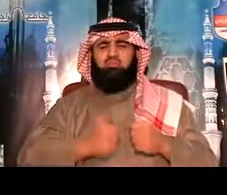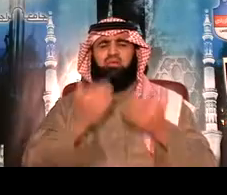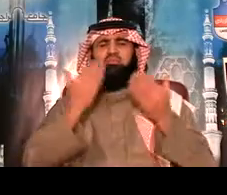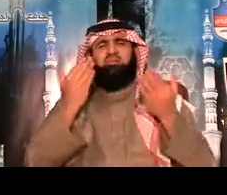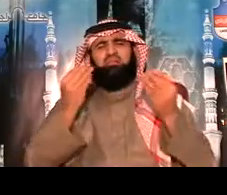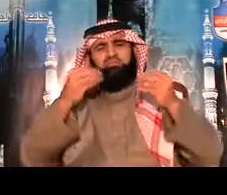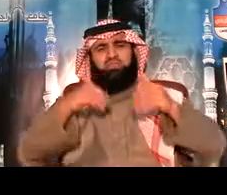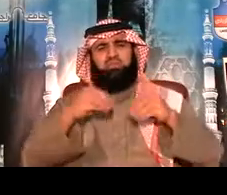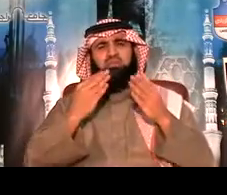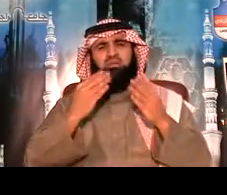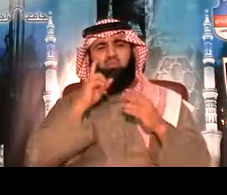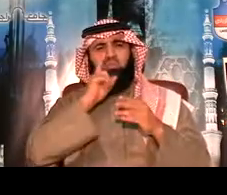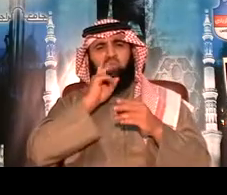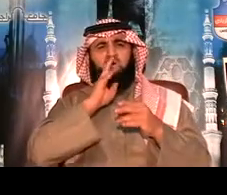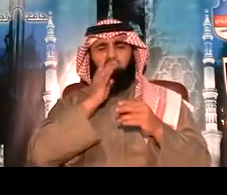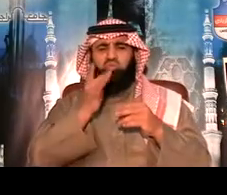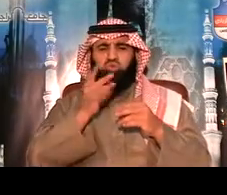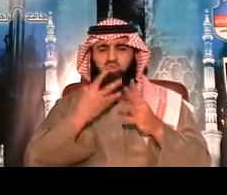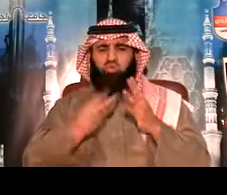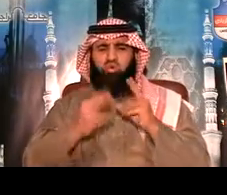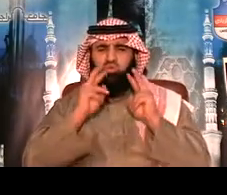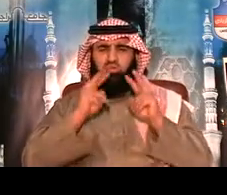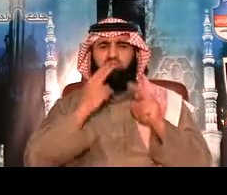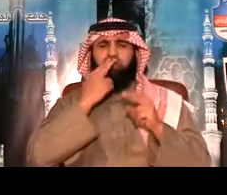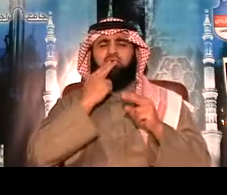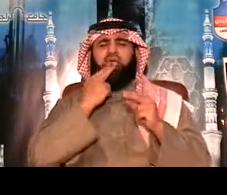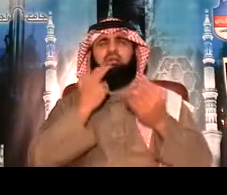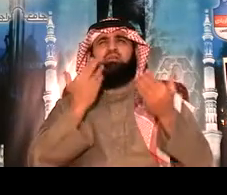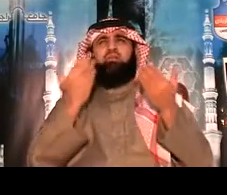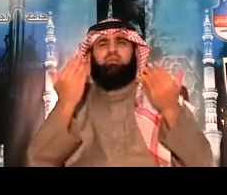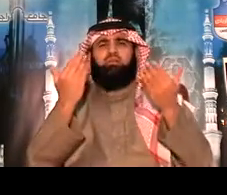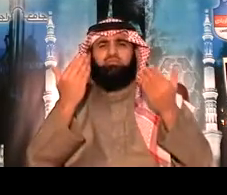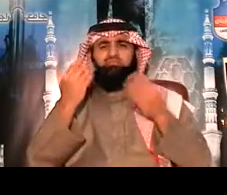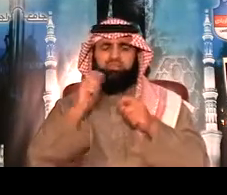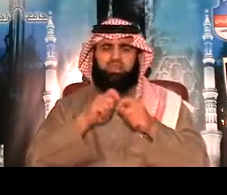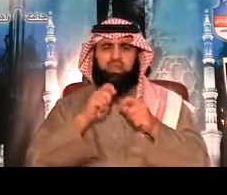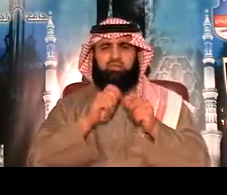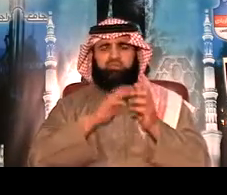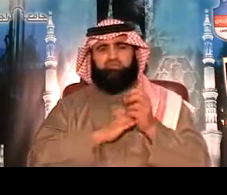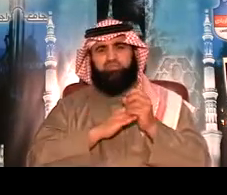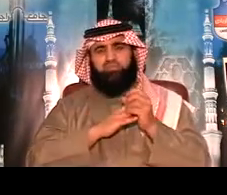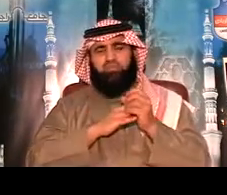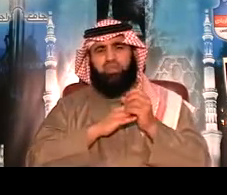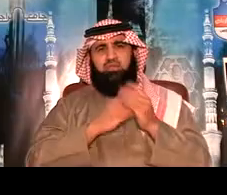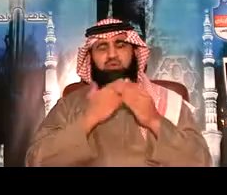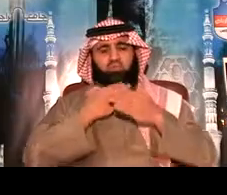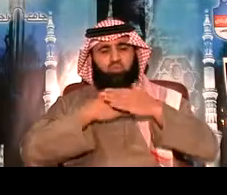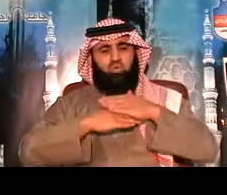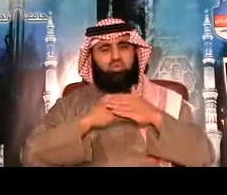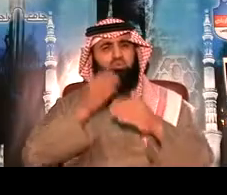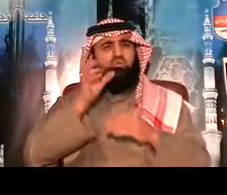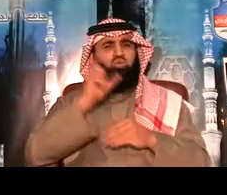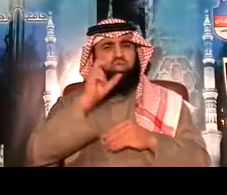بصلاح نياتنا وذرياتنا وأزواجنا يا ذا الجلال والإكرام. توفنا مسلمين،